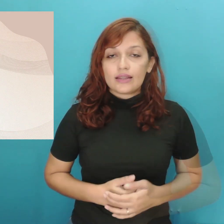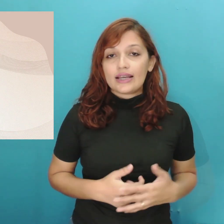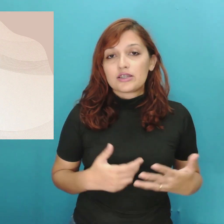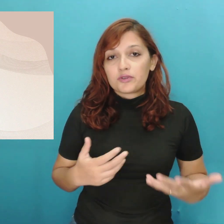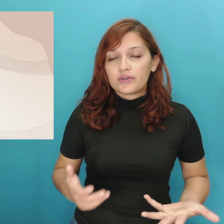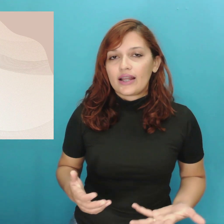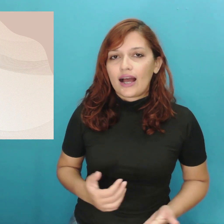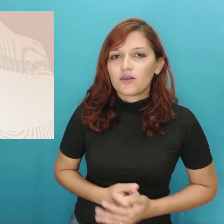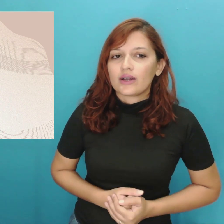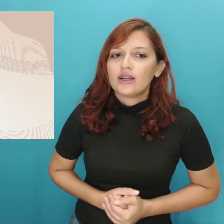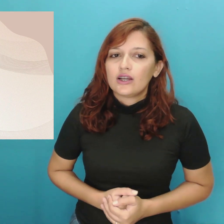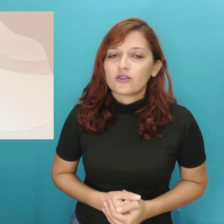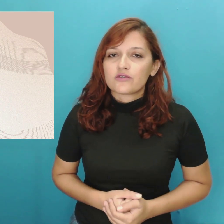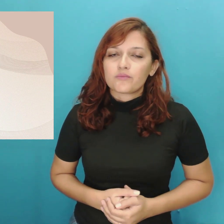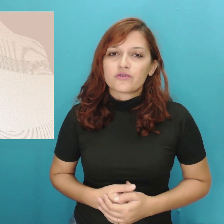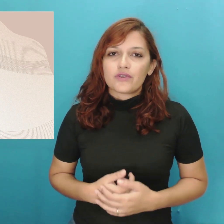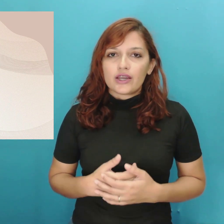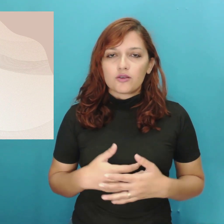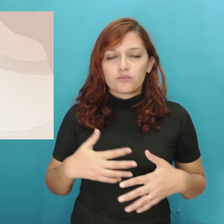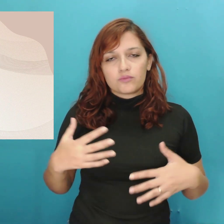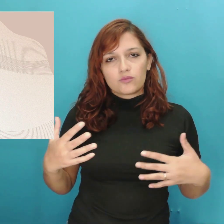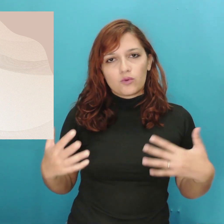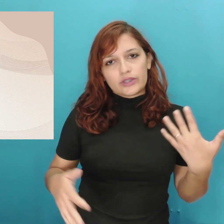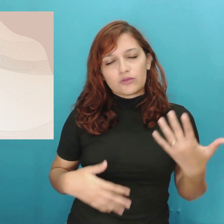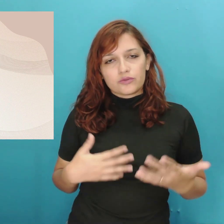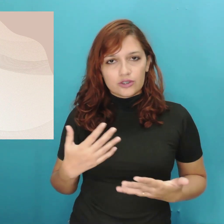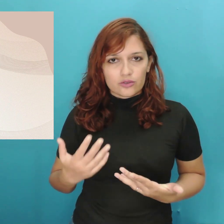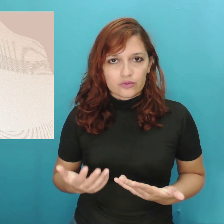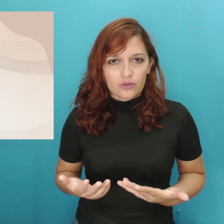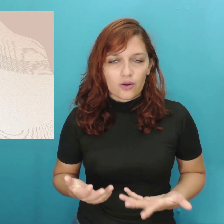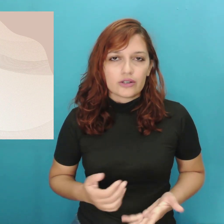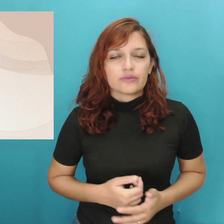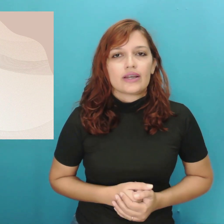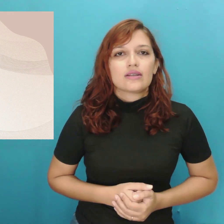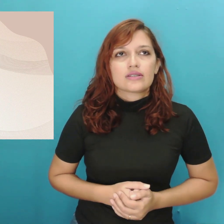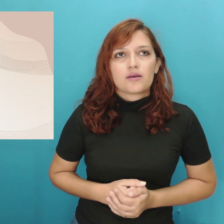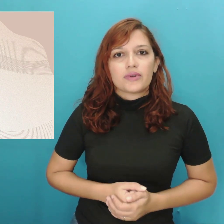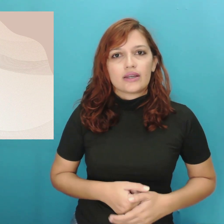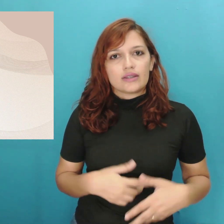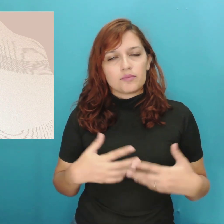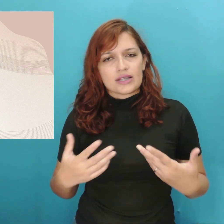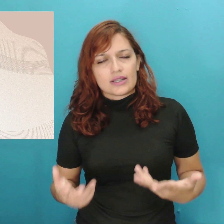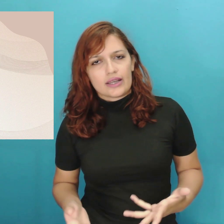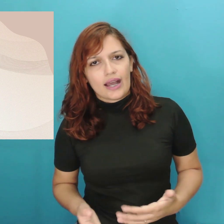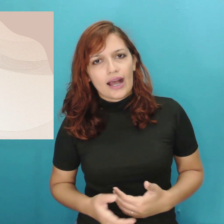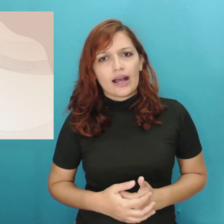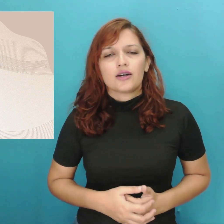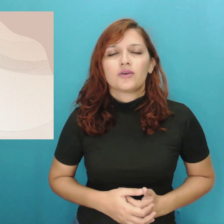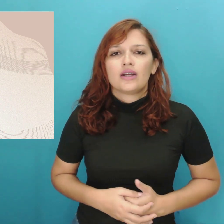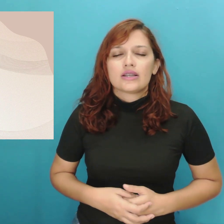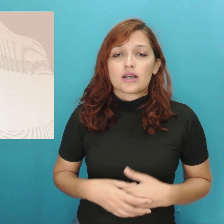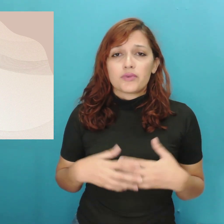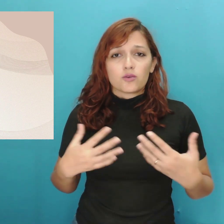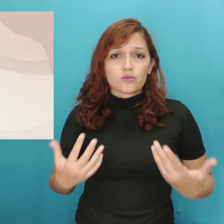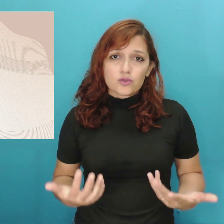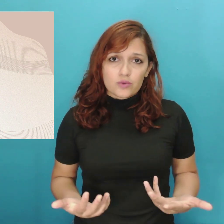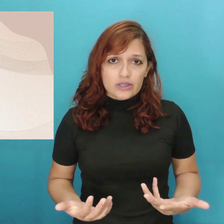Nessa primeira aula, nós vamos ver um conteúdo introdutório, né? Saber da base legal, saber alguns